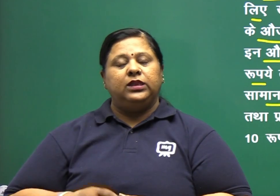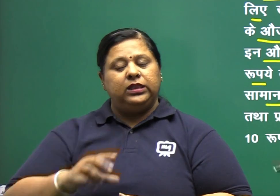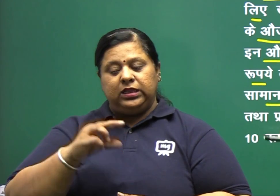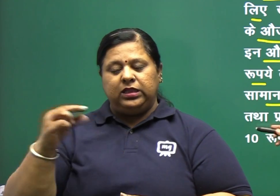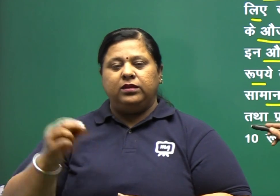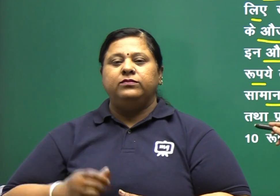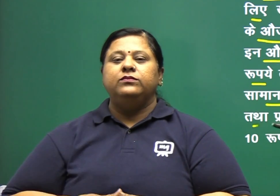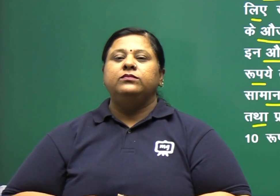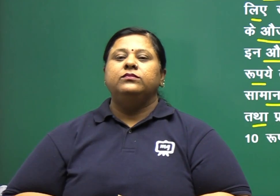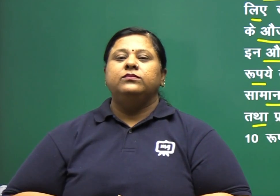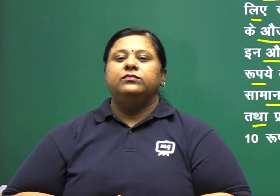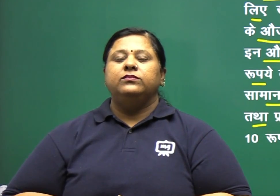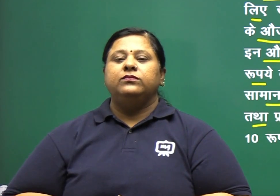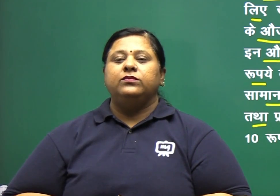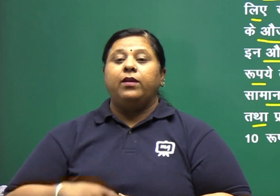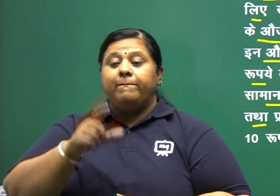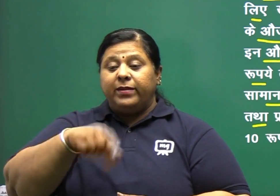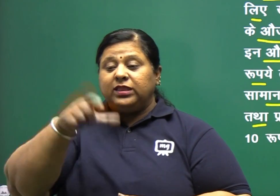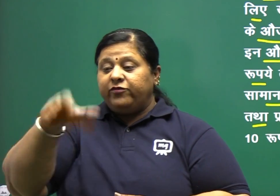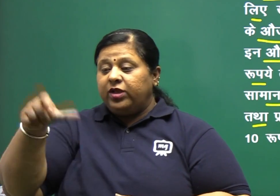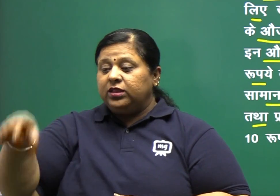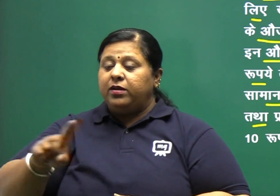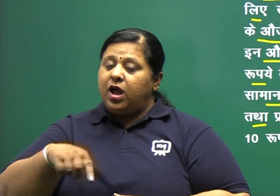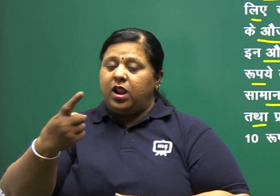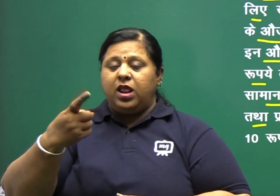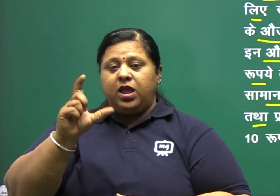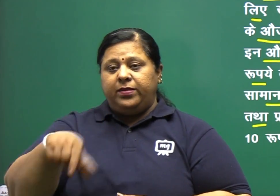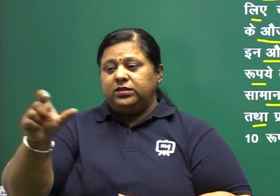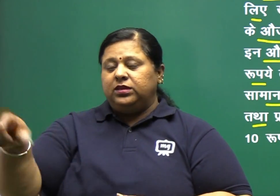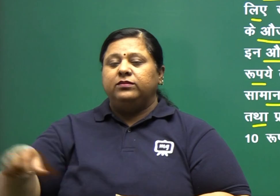तथा प्रति व्यक्ति